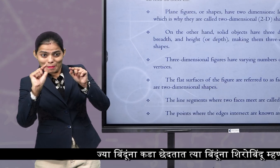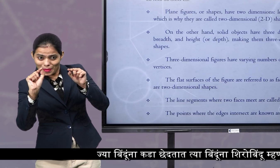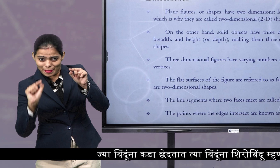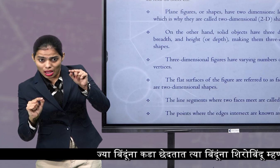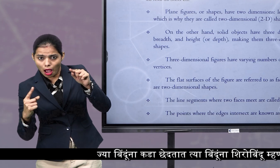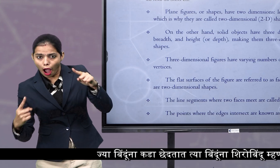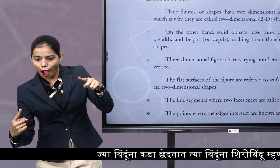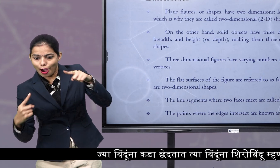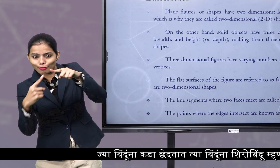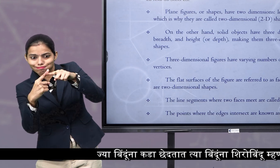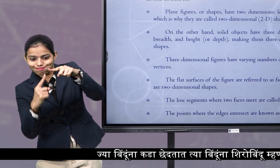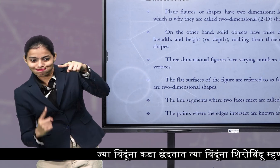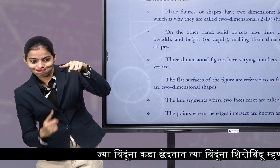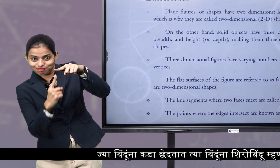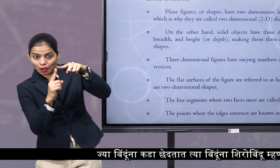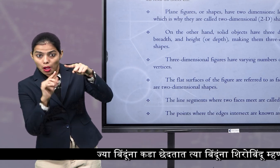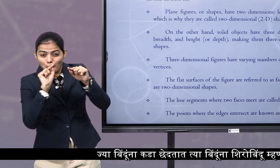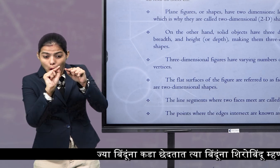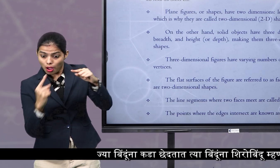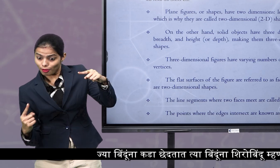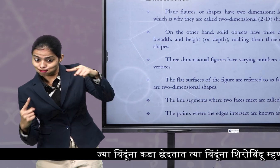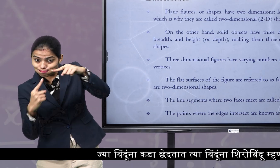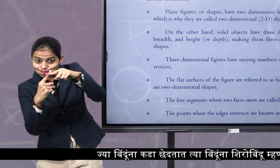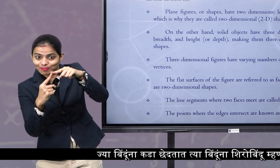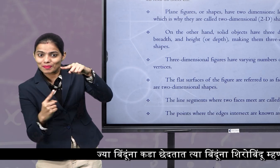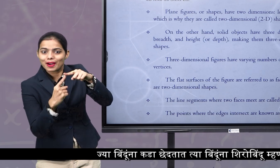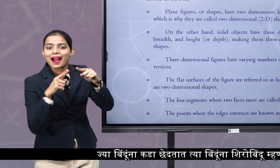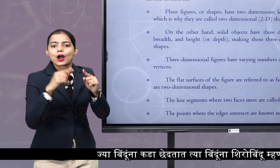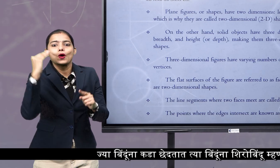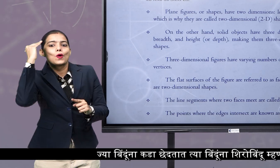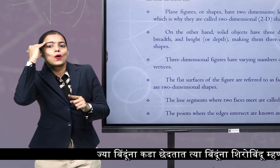ज्या बिंदूंना कडा छेदतात त्या बिंदूंना शिरोबिंदू म्हणतात.